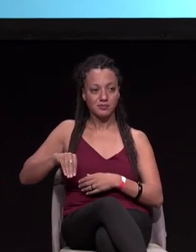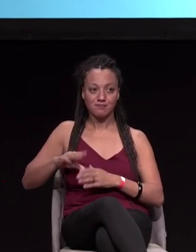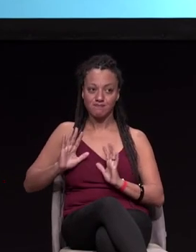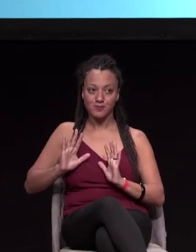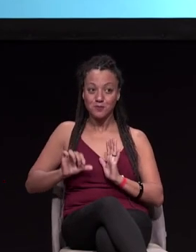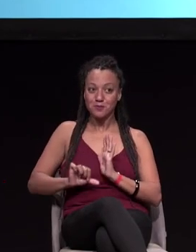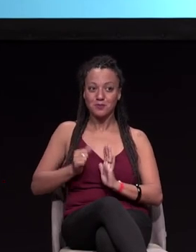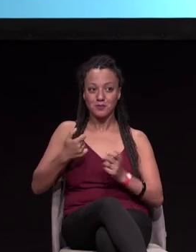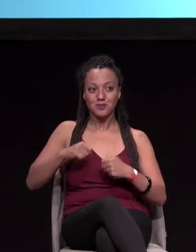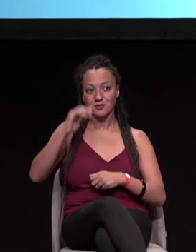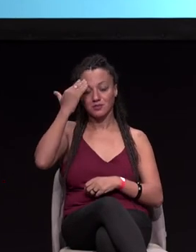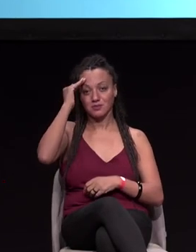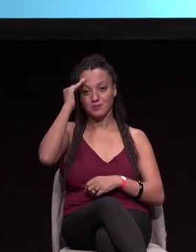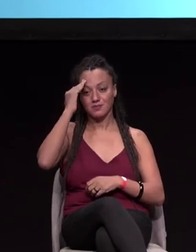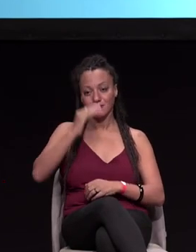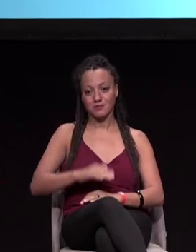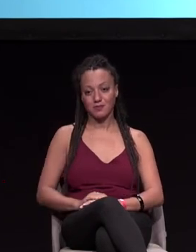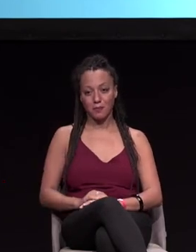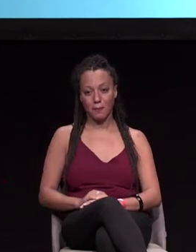aí